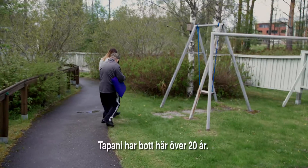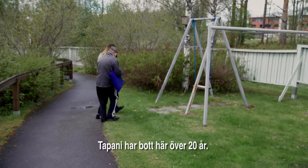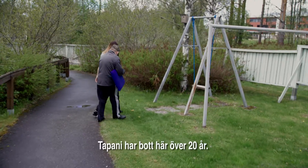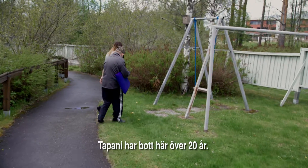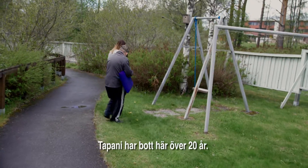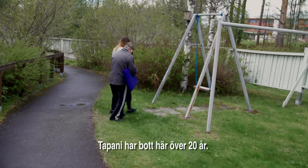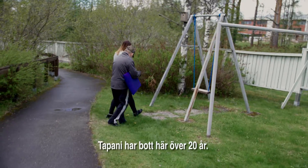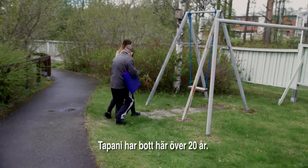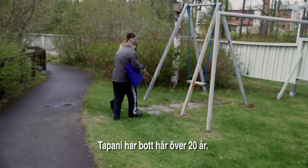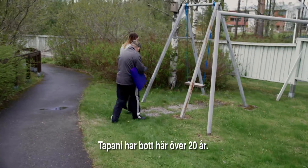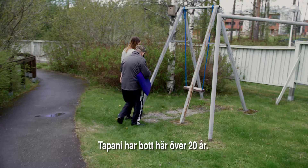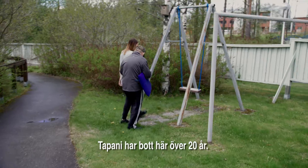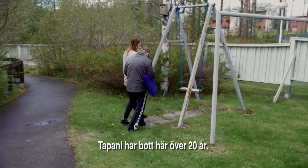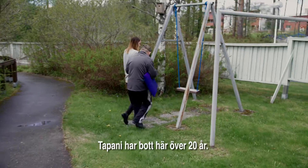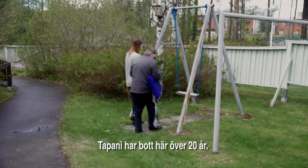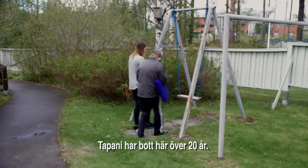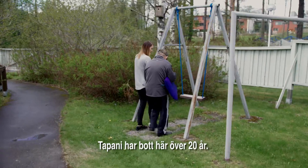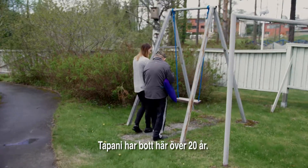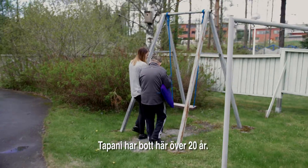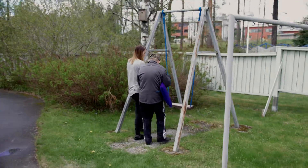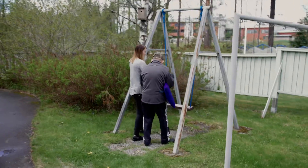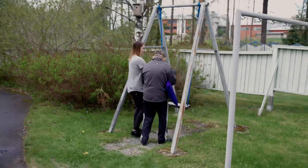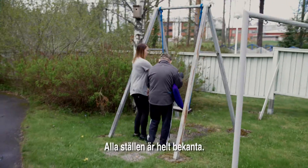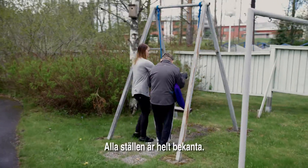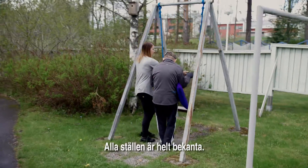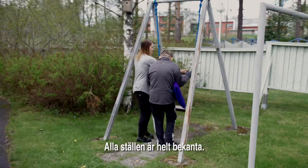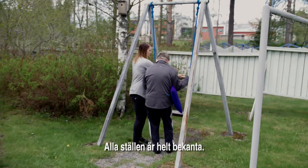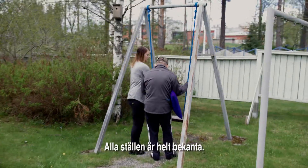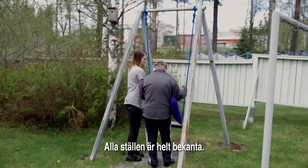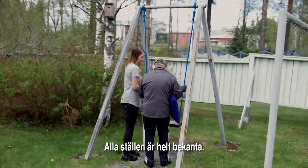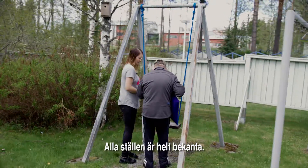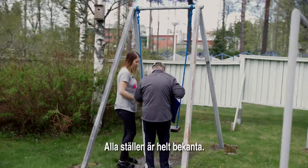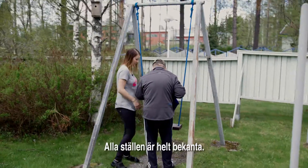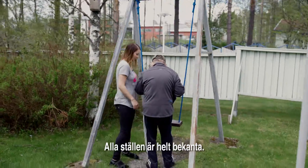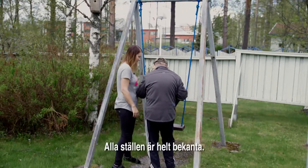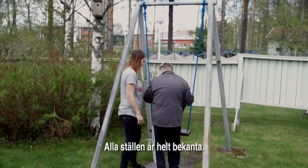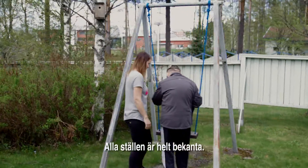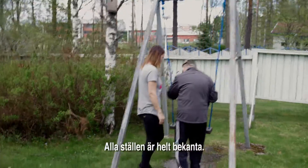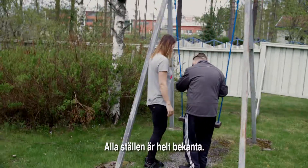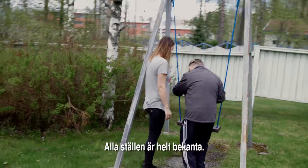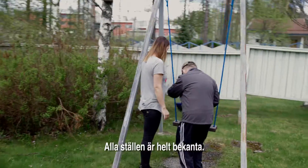Tapani on asunut tässä näin reilu 20 vuotta ja että on niinku ihan täysin tuttuja kaikki paikat.